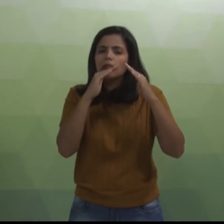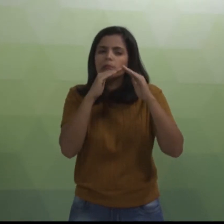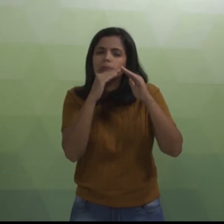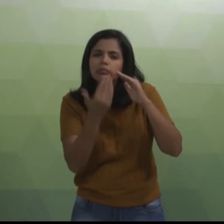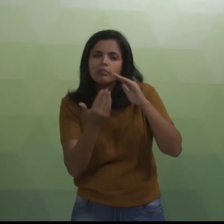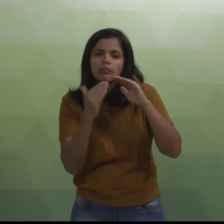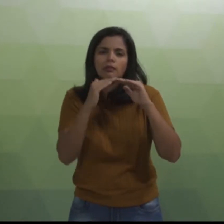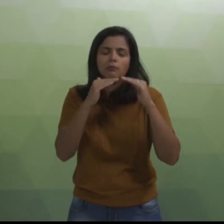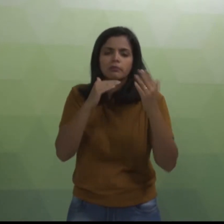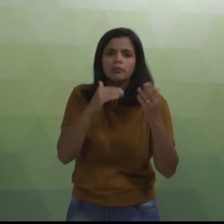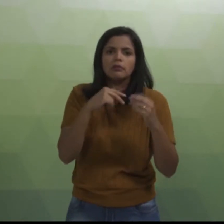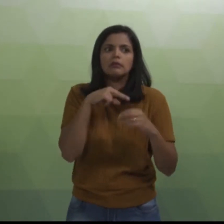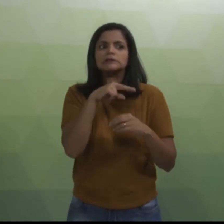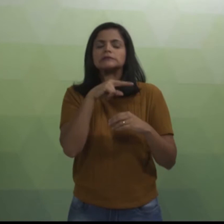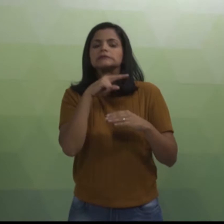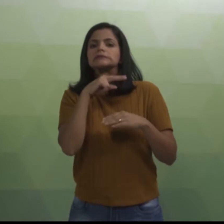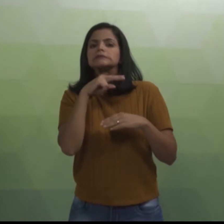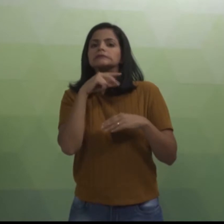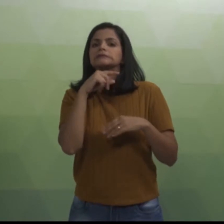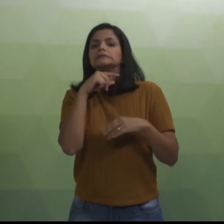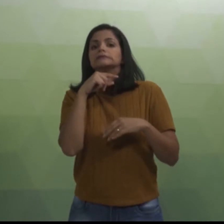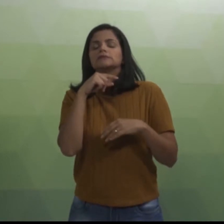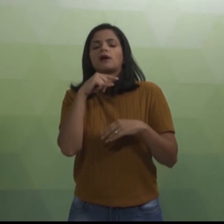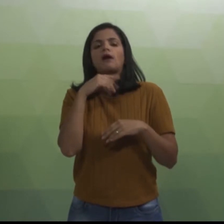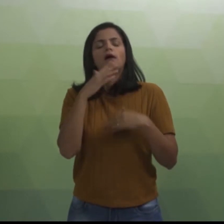falando ainda sobre a casa,